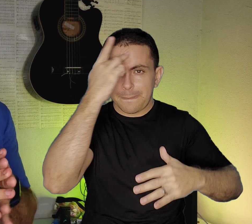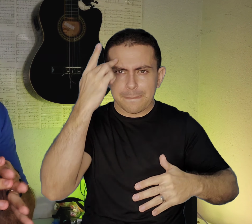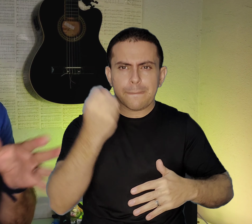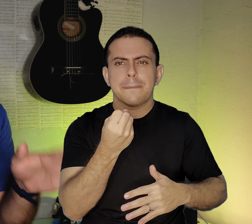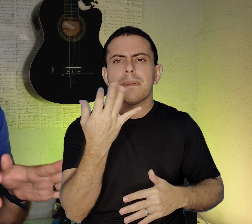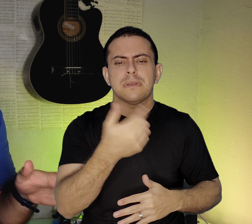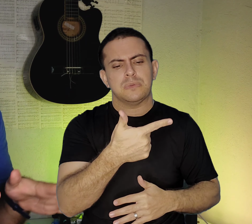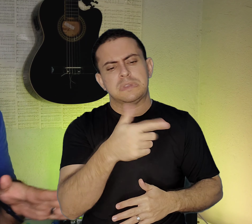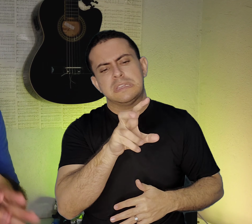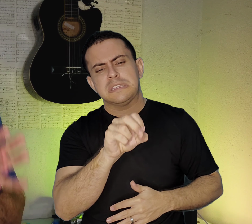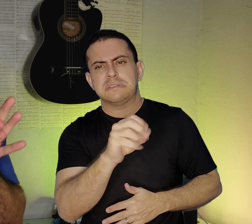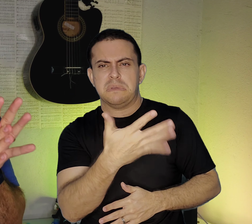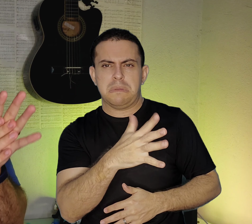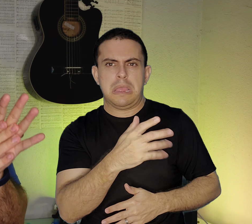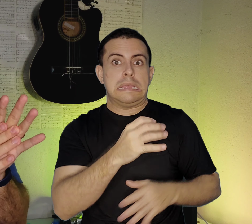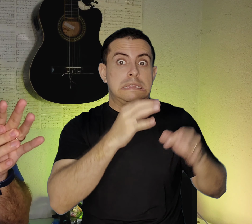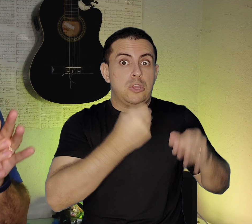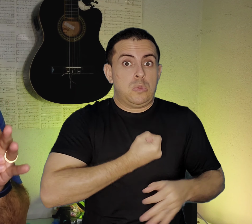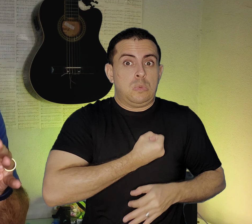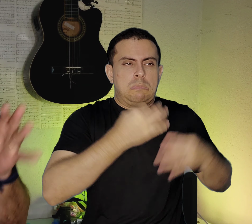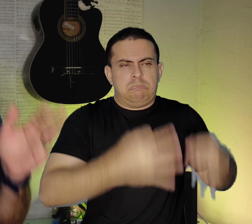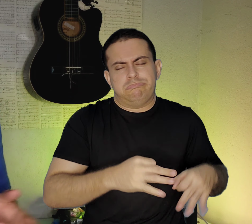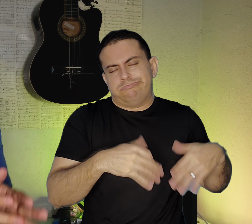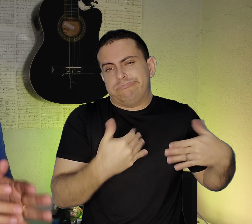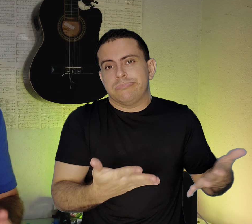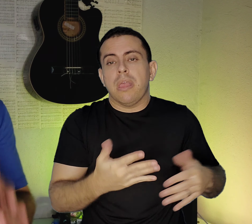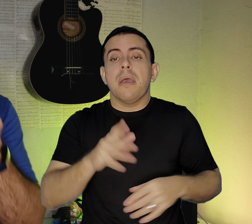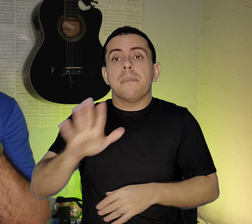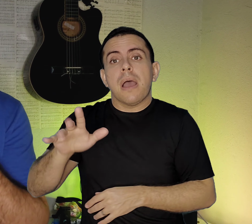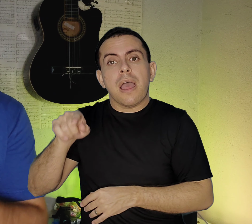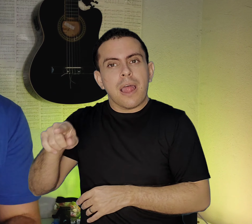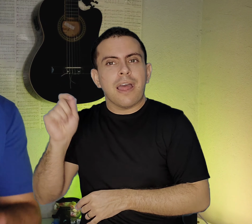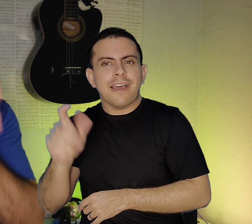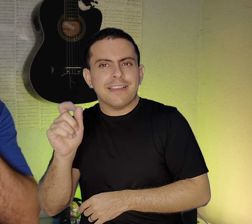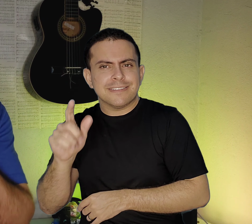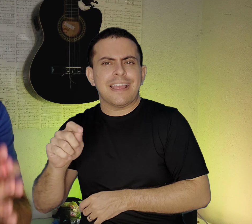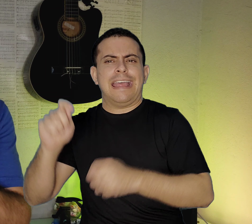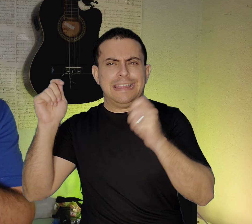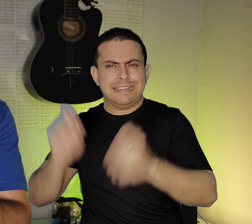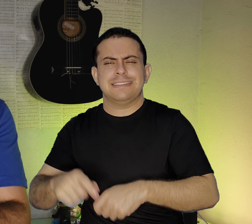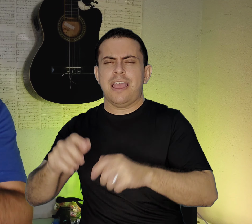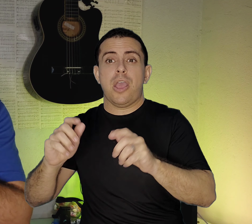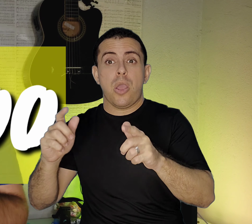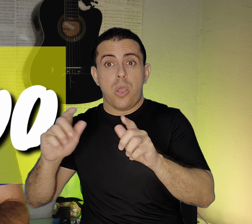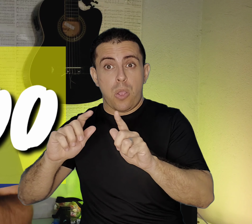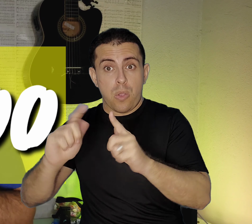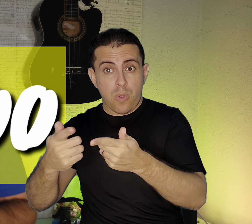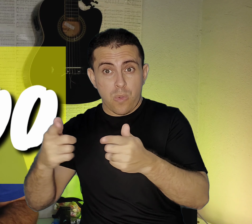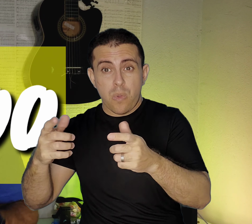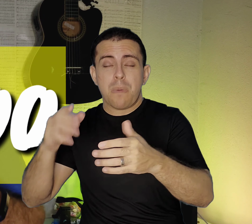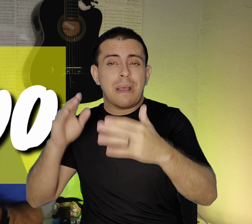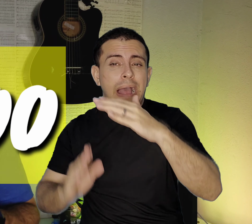cerca de 250 pessoas Porém eu não lembro bem a numeração exata Mas enquanto no Telegram você consegue fazer grupos de até